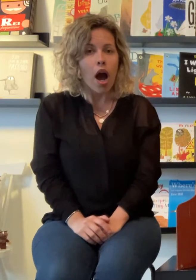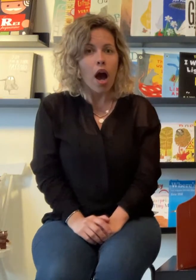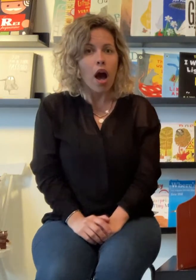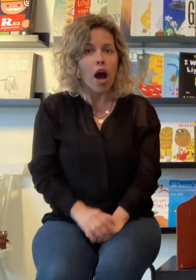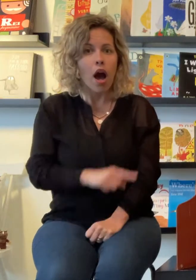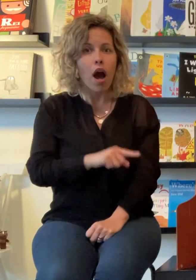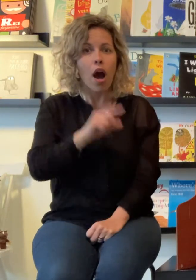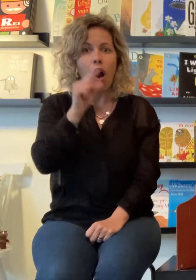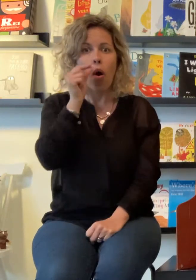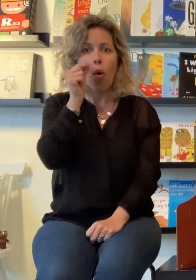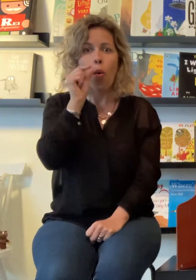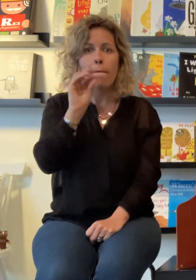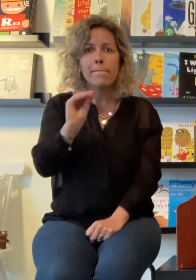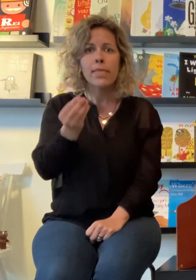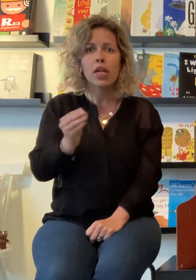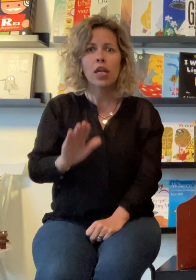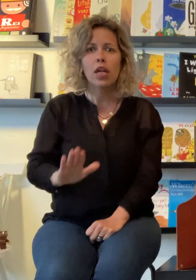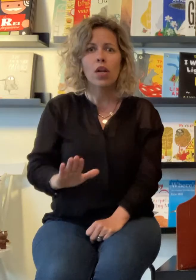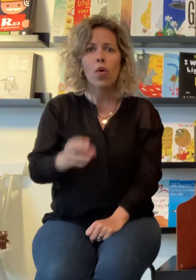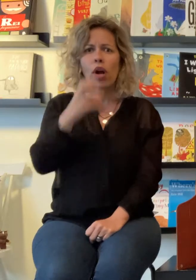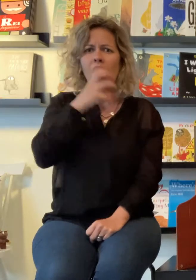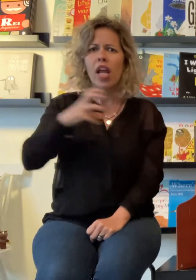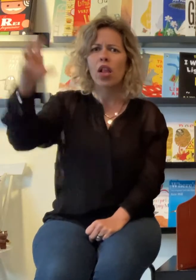Olha o menino.